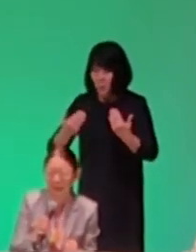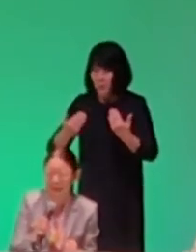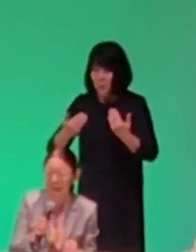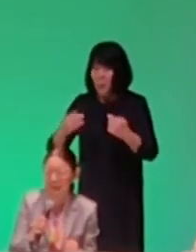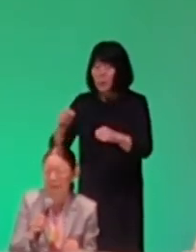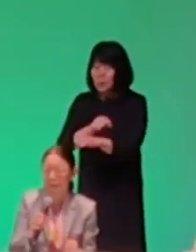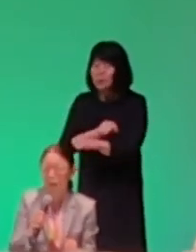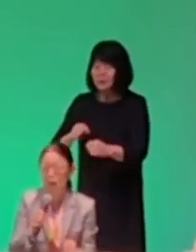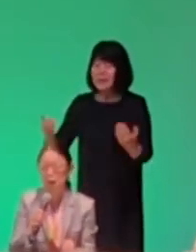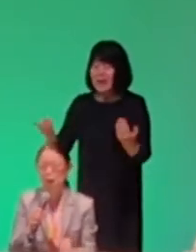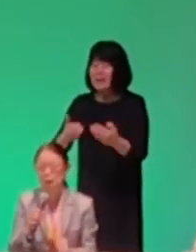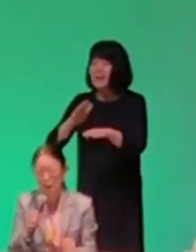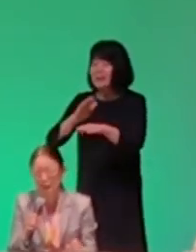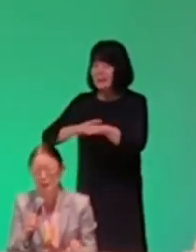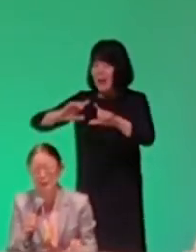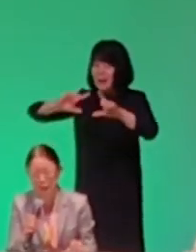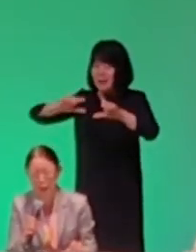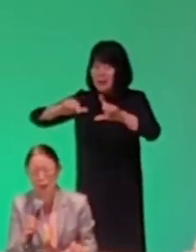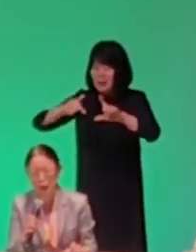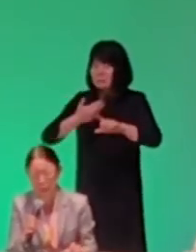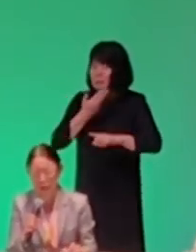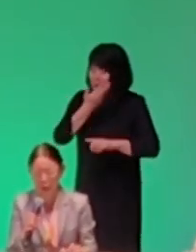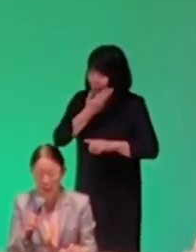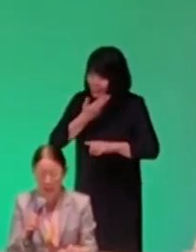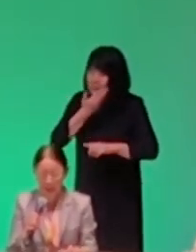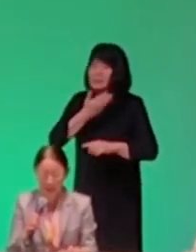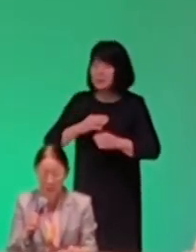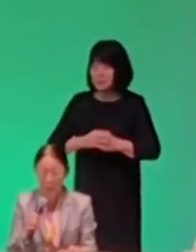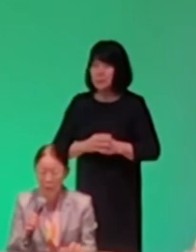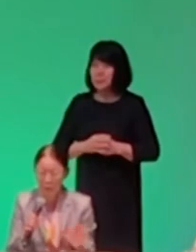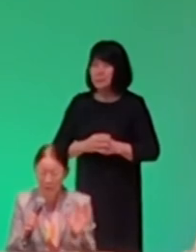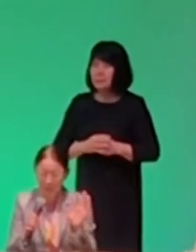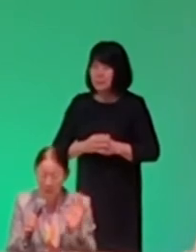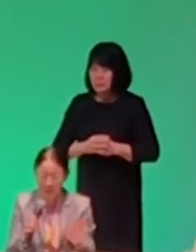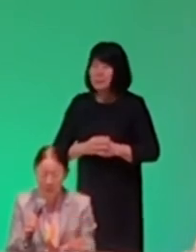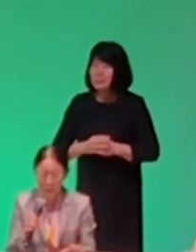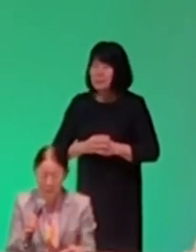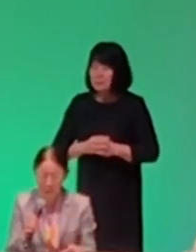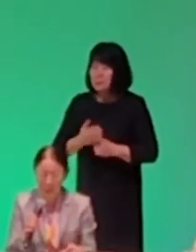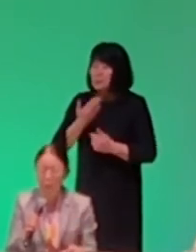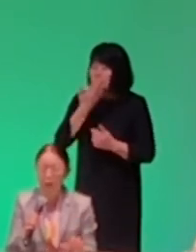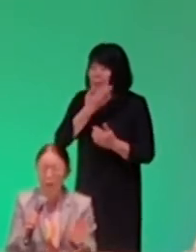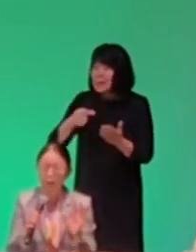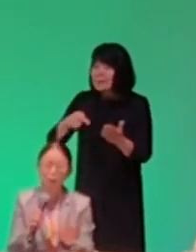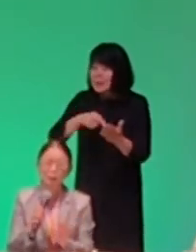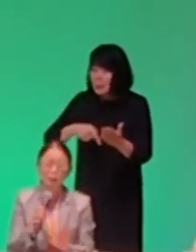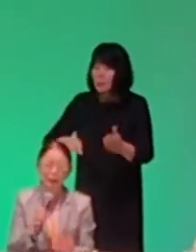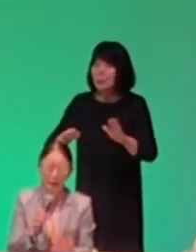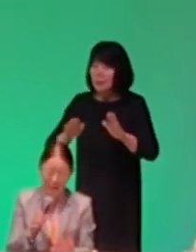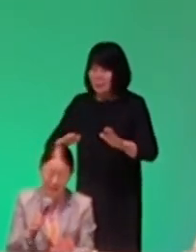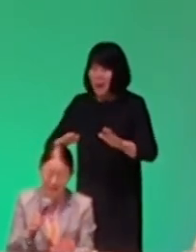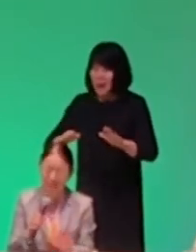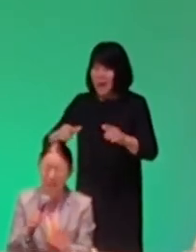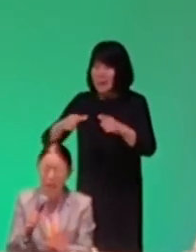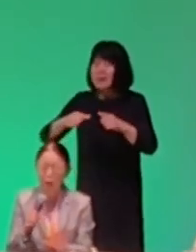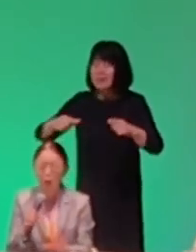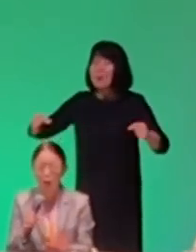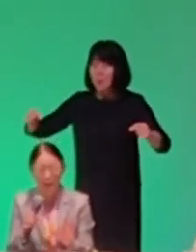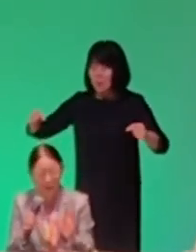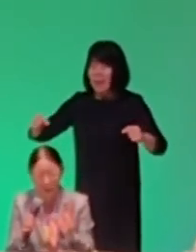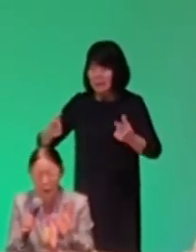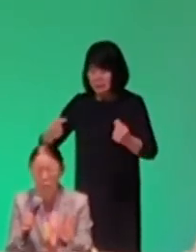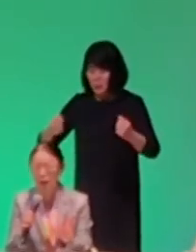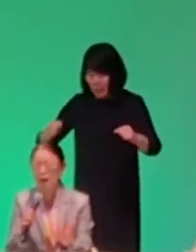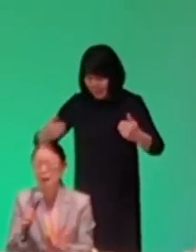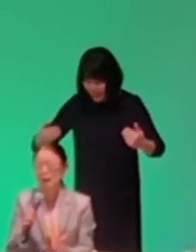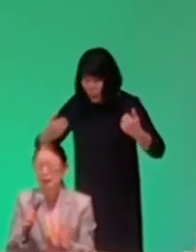働き方改革っていうのはすごく大事になってきます。でそういうこう大事なことを今この国は抱えてるんだっていう